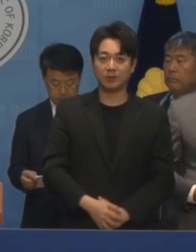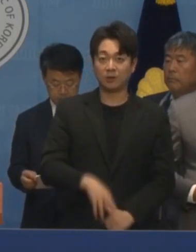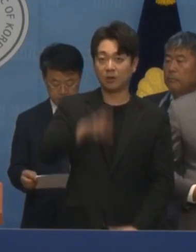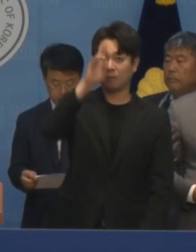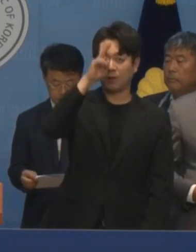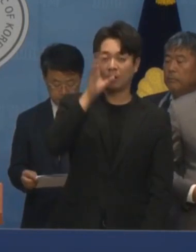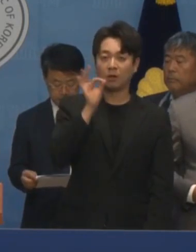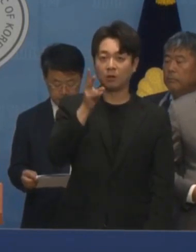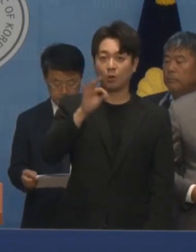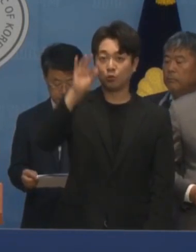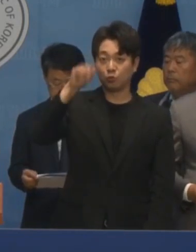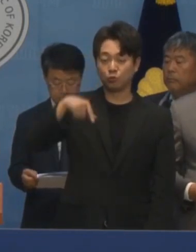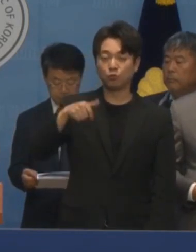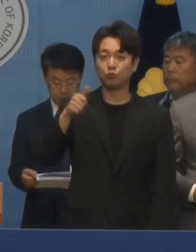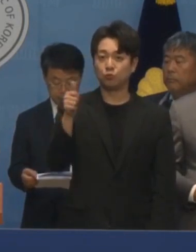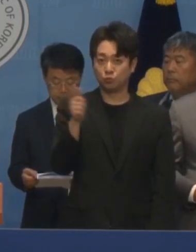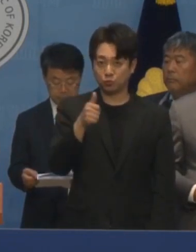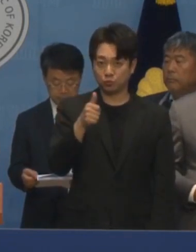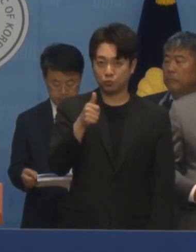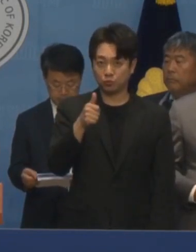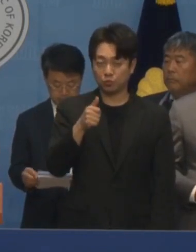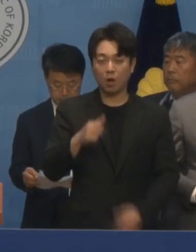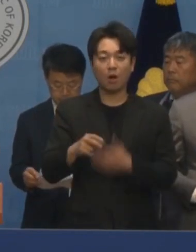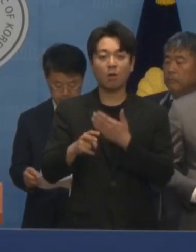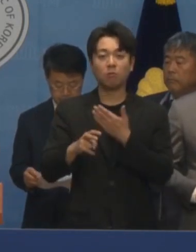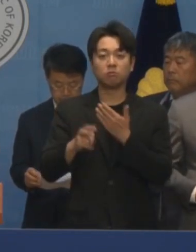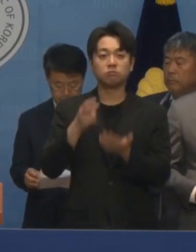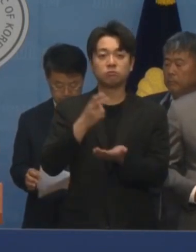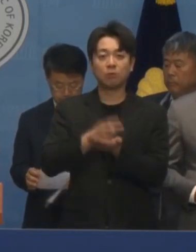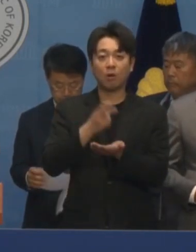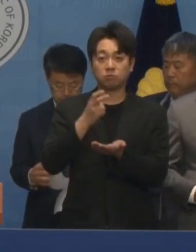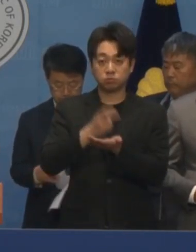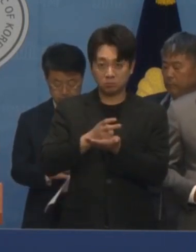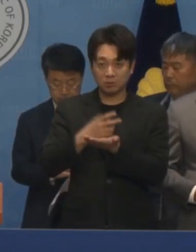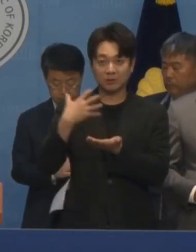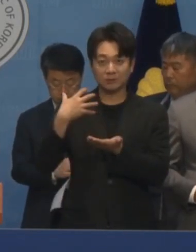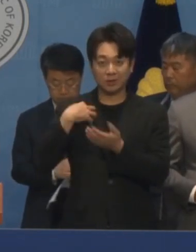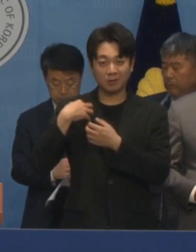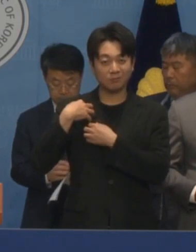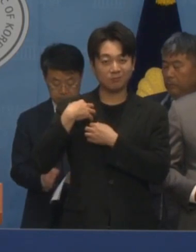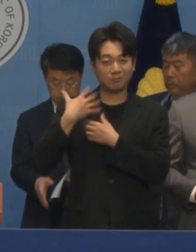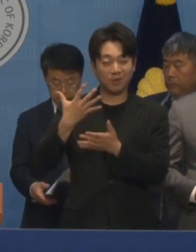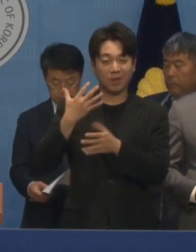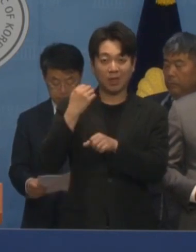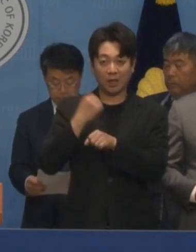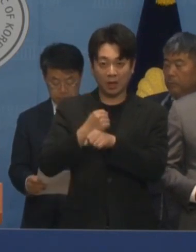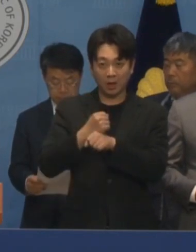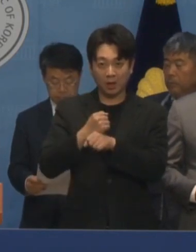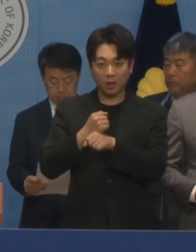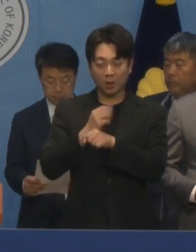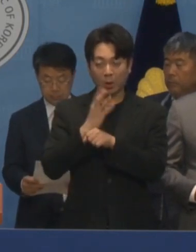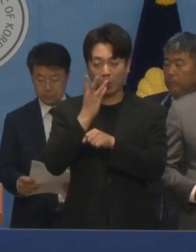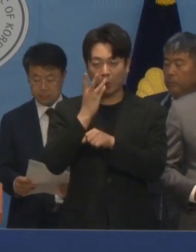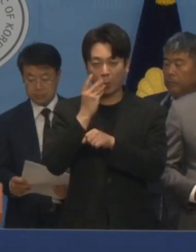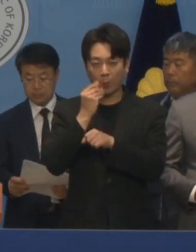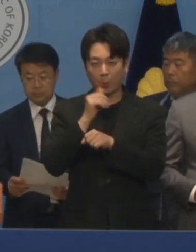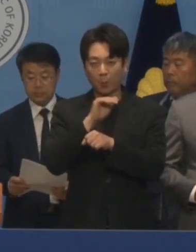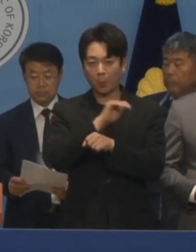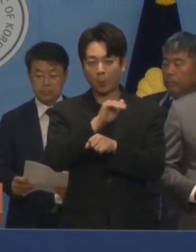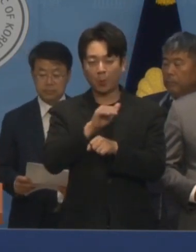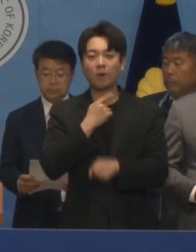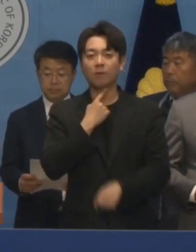회장은 비등기사로 법적인 책임이 없이 그룹의 의사결정에 절대적인 영향력을